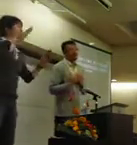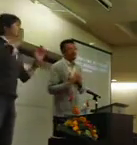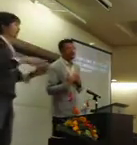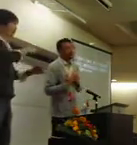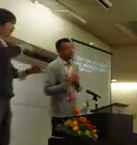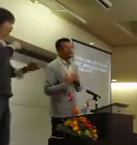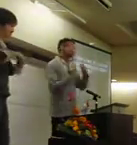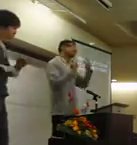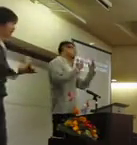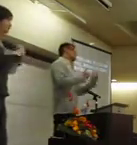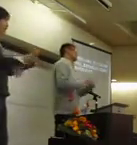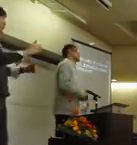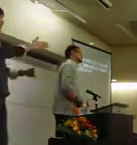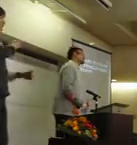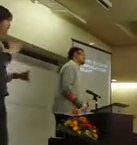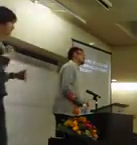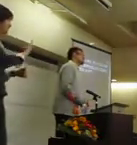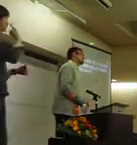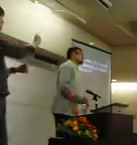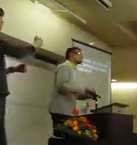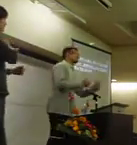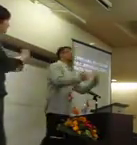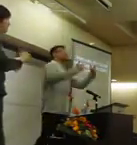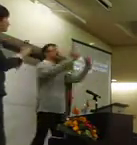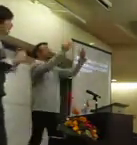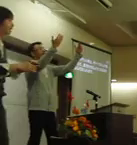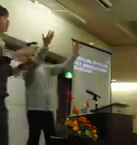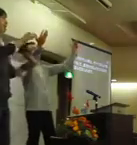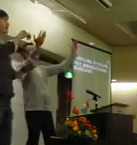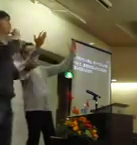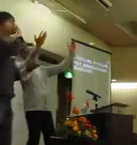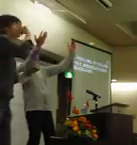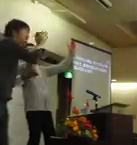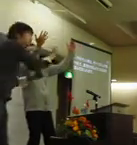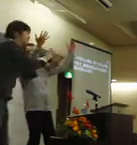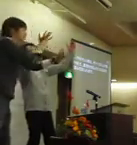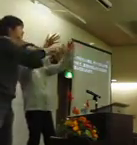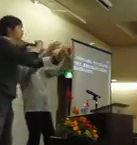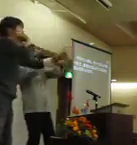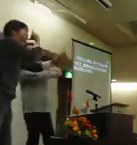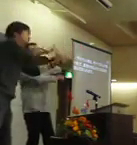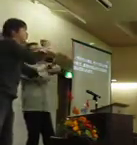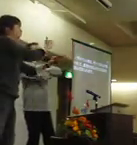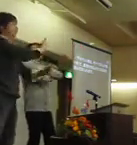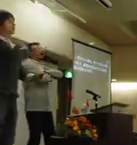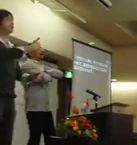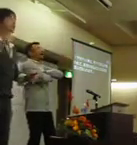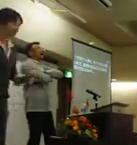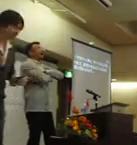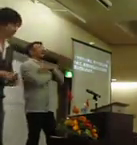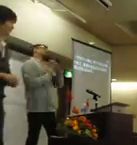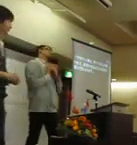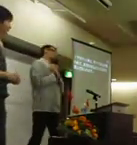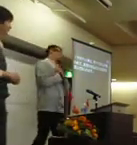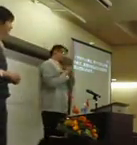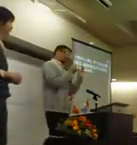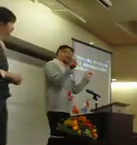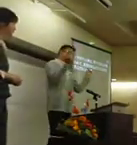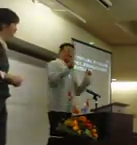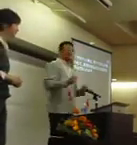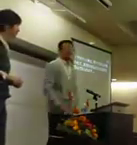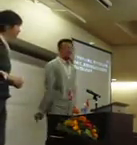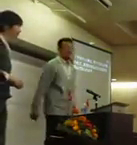から許すことができるんです。僕が天に入れる、そんなことに伝わ